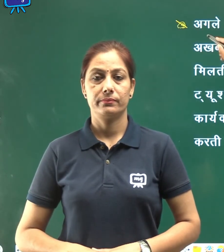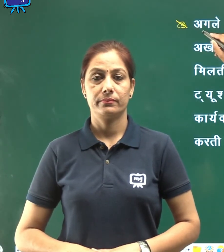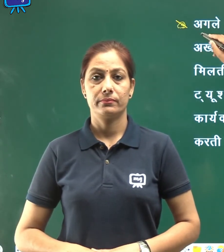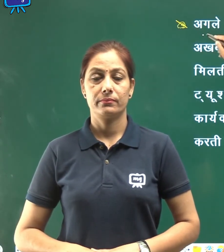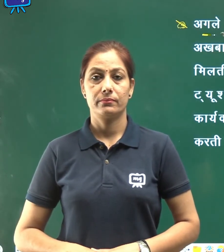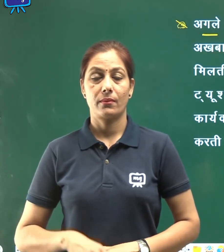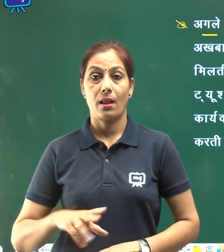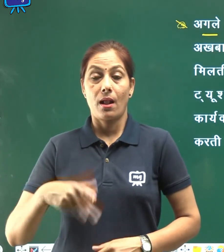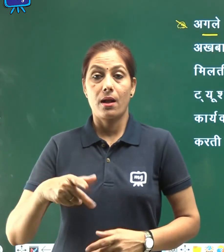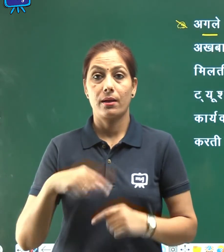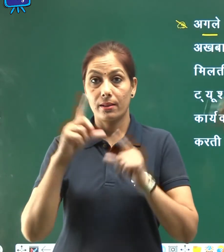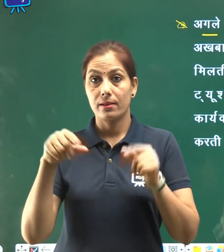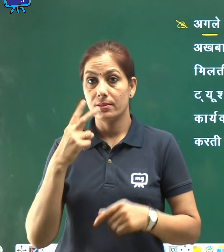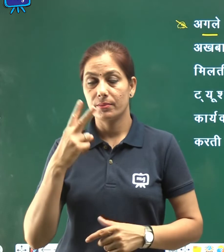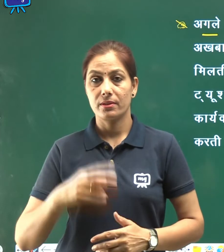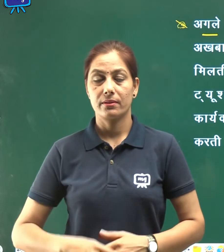अगले दृश्य में